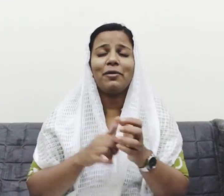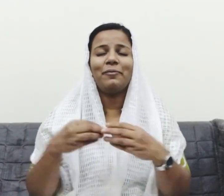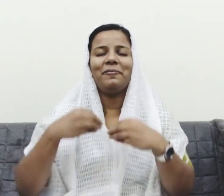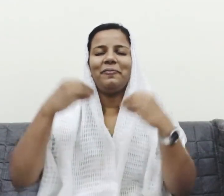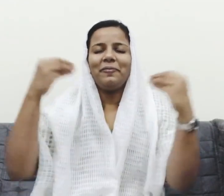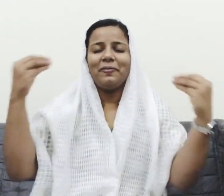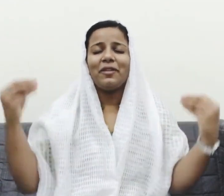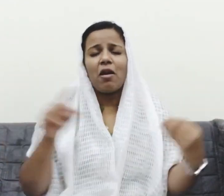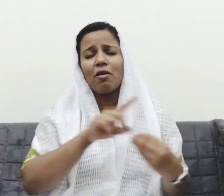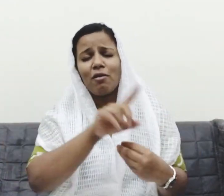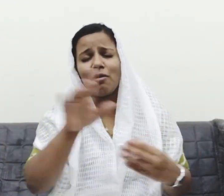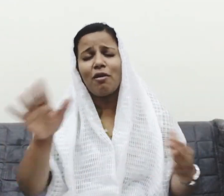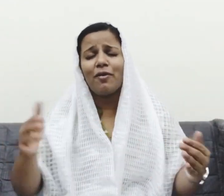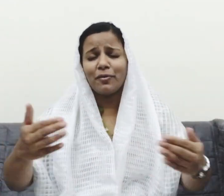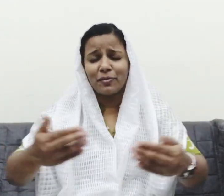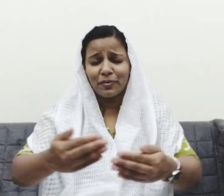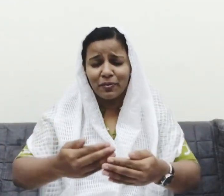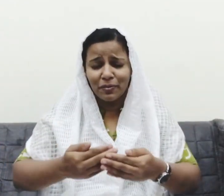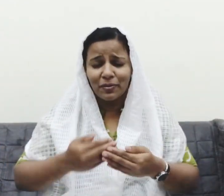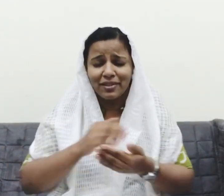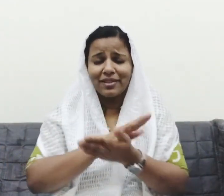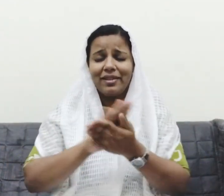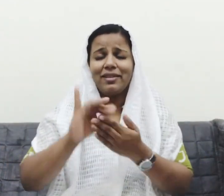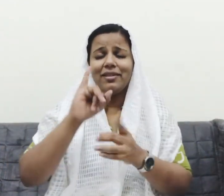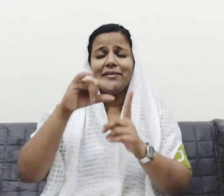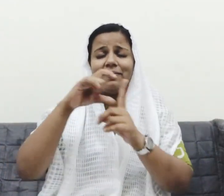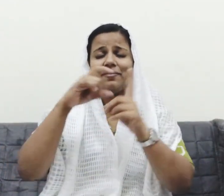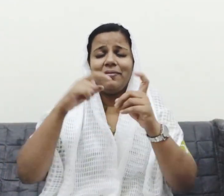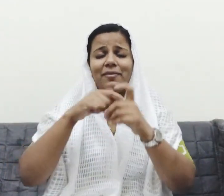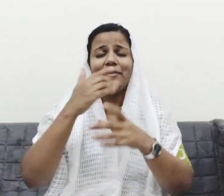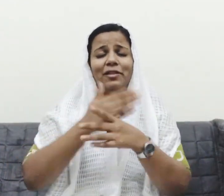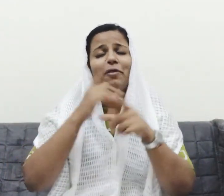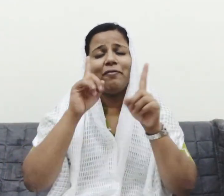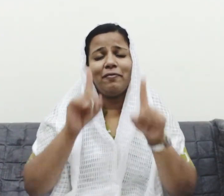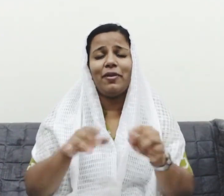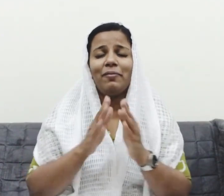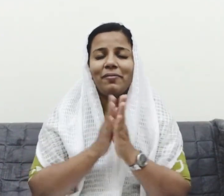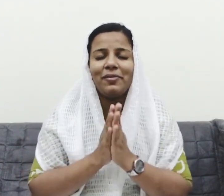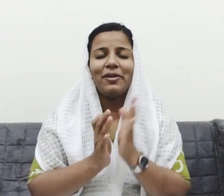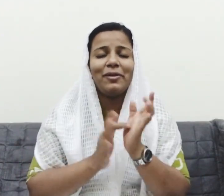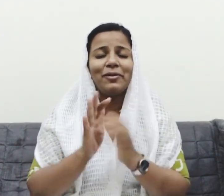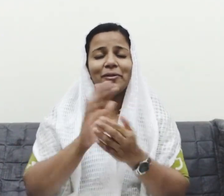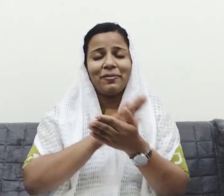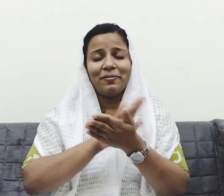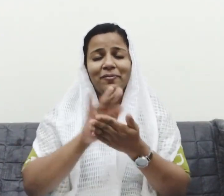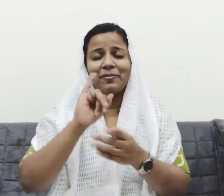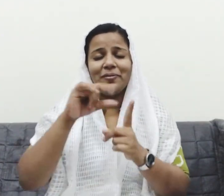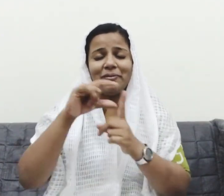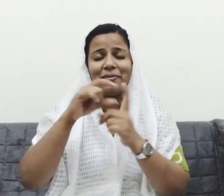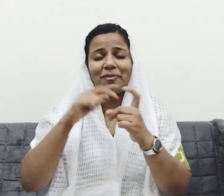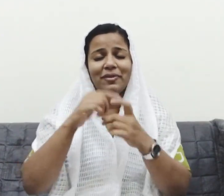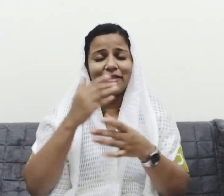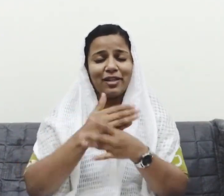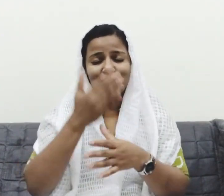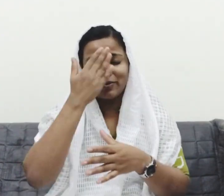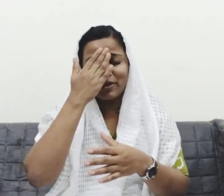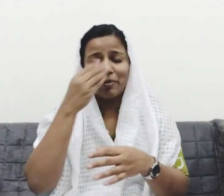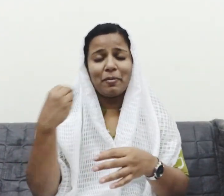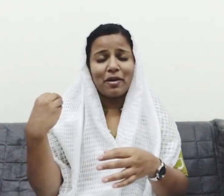അടിയിൽ ഓരോ മക്കളെയും അങ്ങ് ഒളിപ്പിച്ചു വെക്കുന്ന കൃപകൾക്കായി സ്തോത്രം. ഓരോരുത്തരെയും എന്റെ കർത്താവ് ഒളിപ്പിച്ചു വെക്കുന്ന കൃപകൾക്കായി സ്തോത്രം. അനർത്ഥം